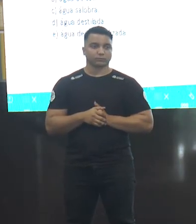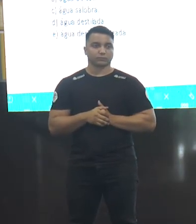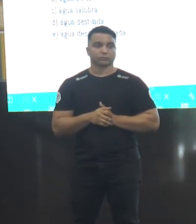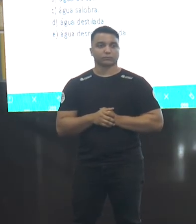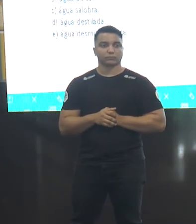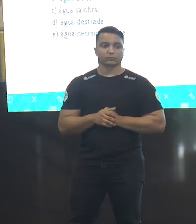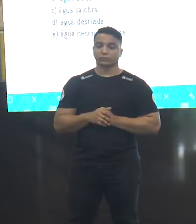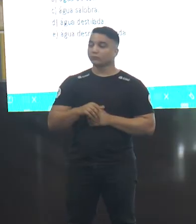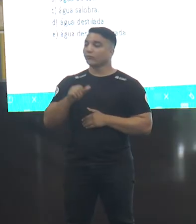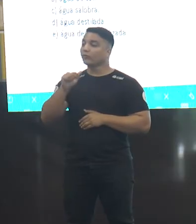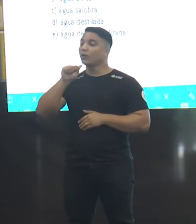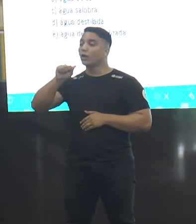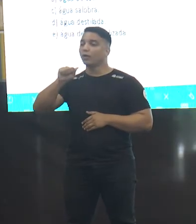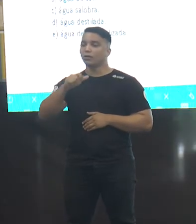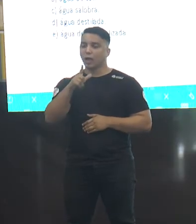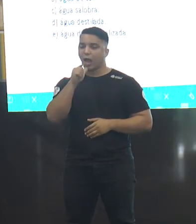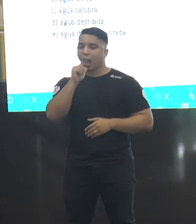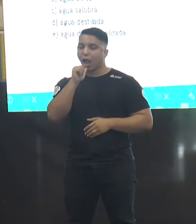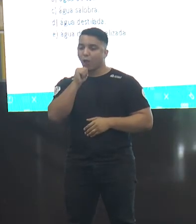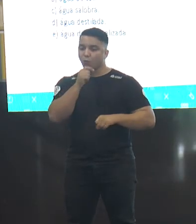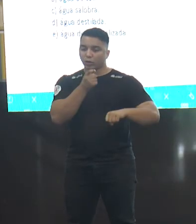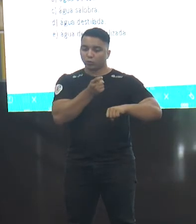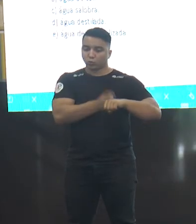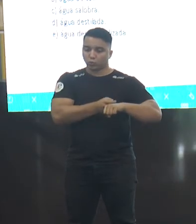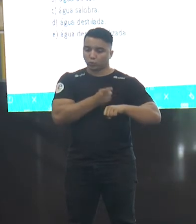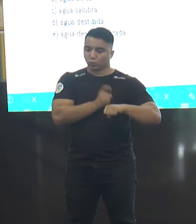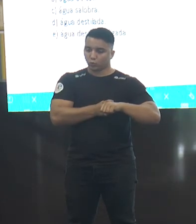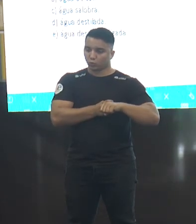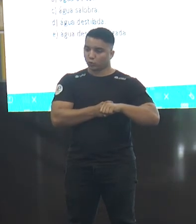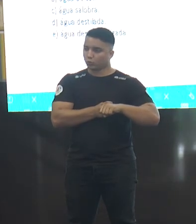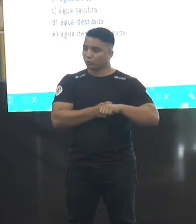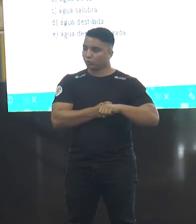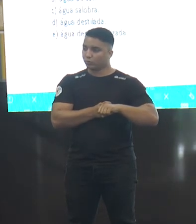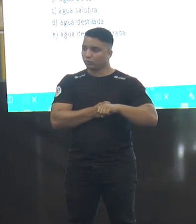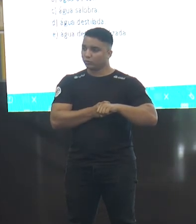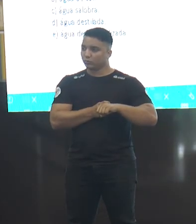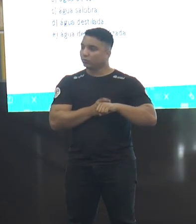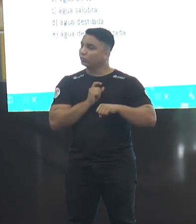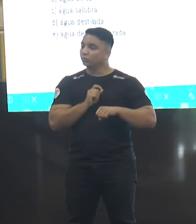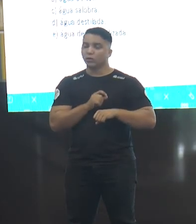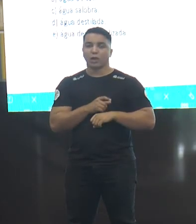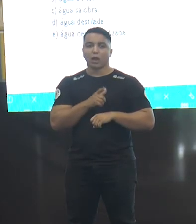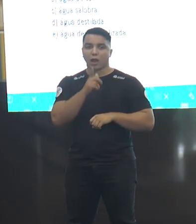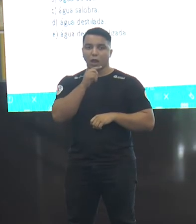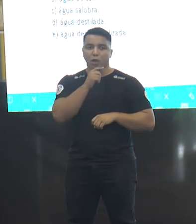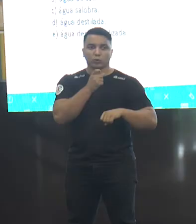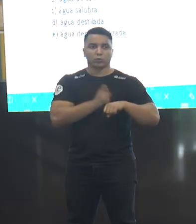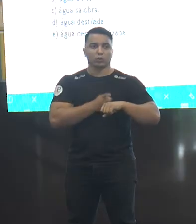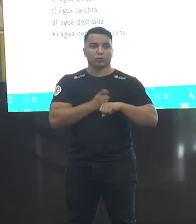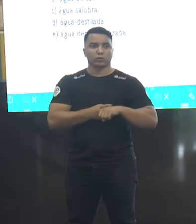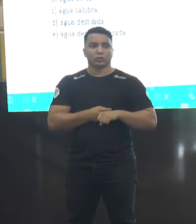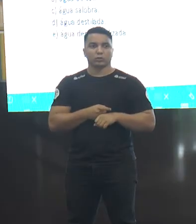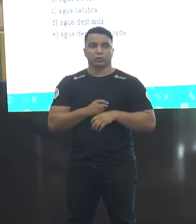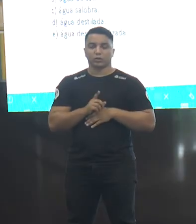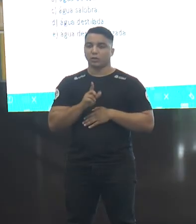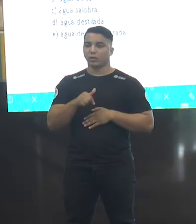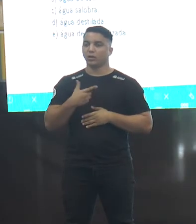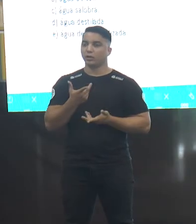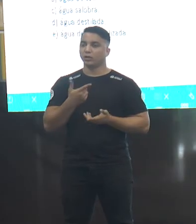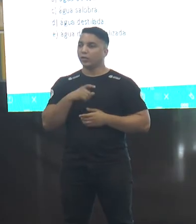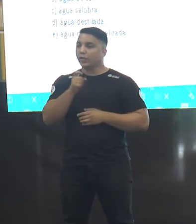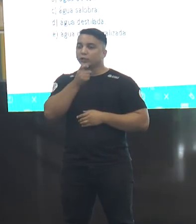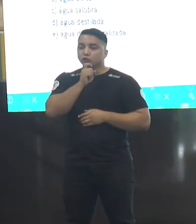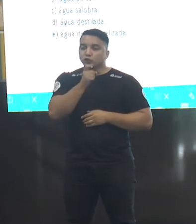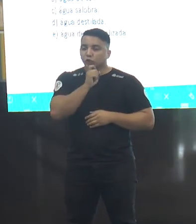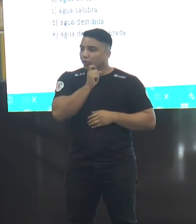ó. Letra A, água dura. Aí tem gente que, é água dura, o que é água dura?